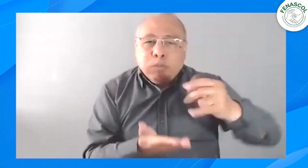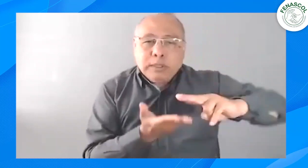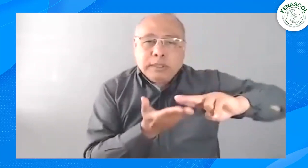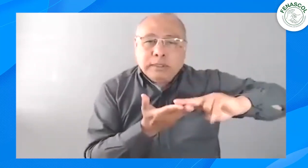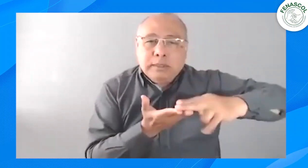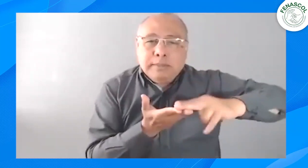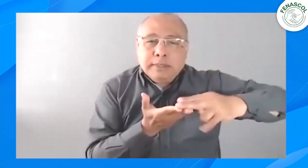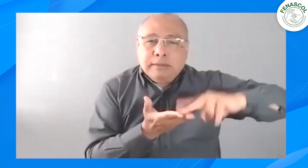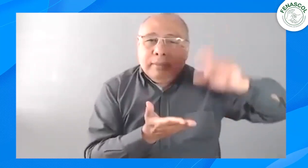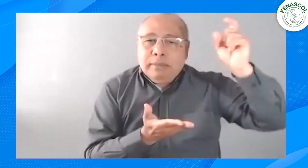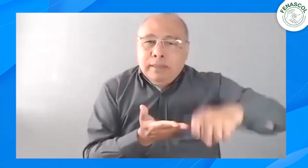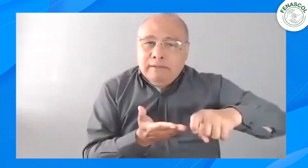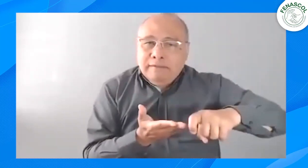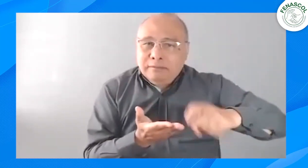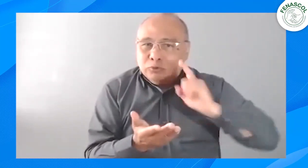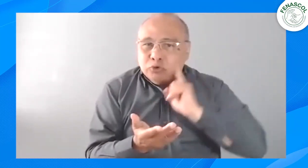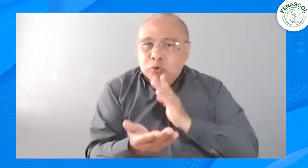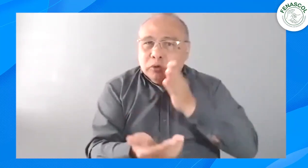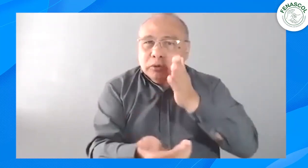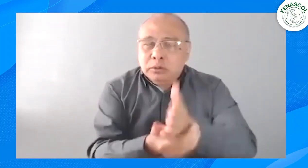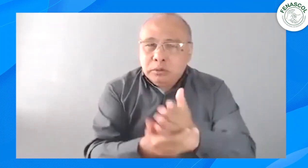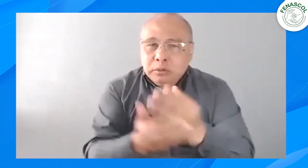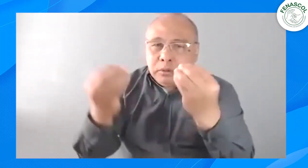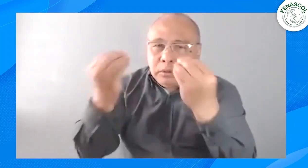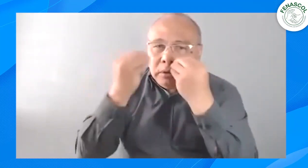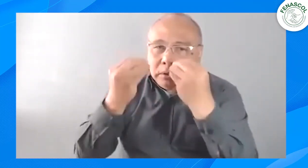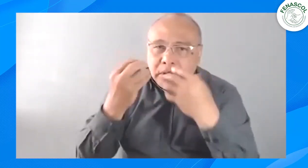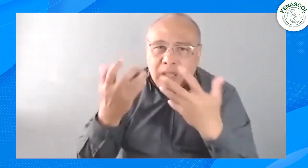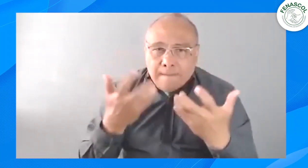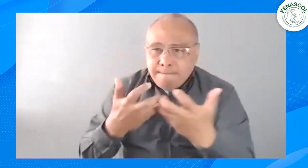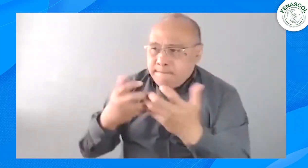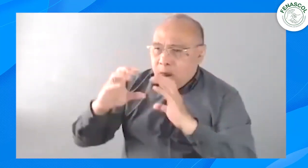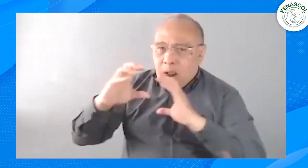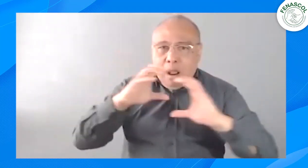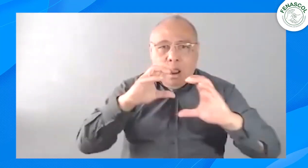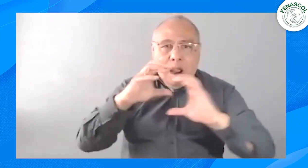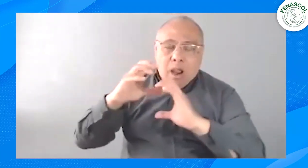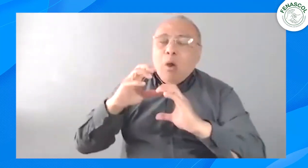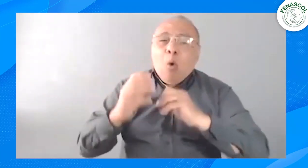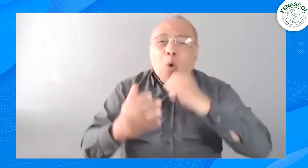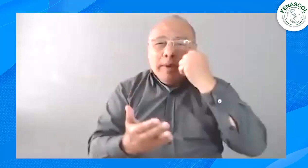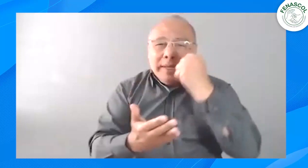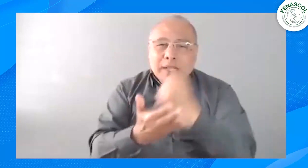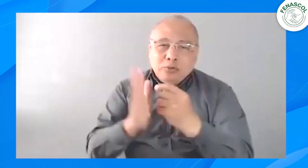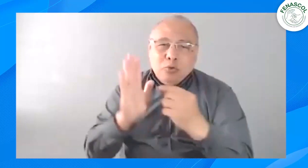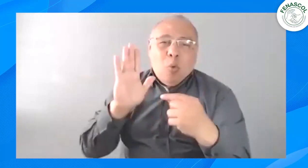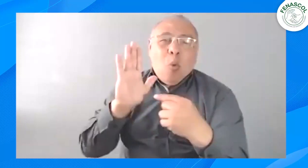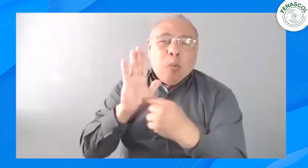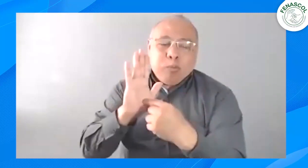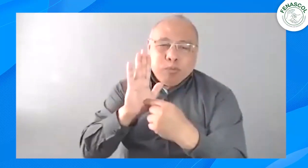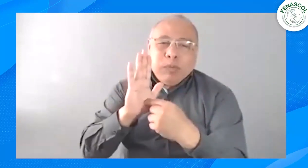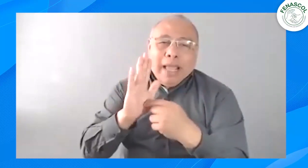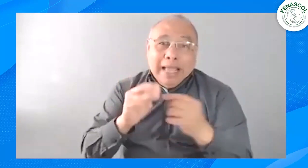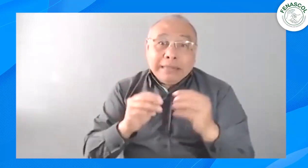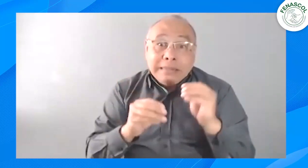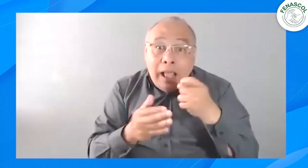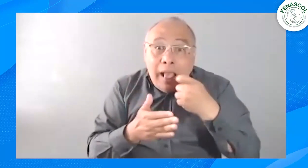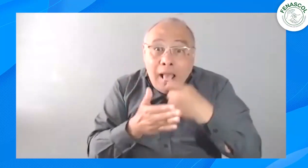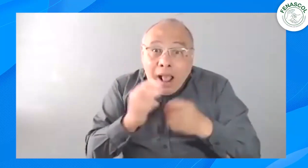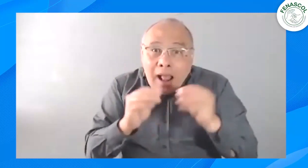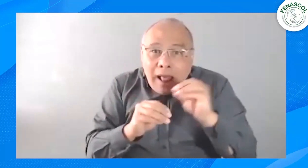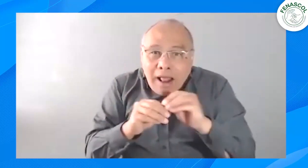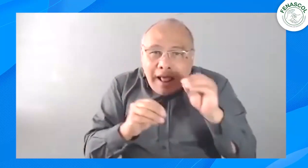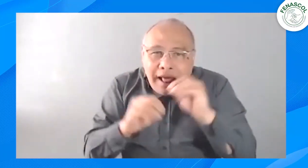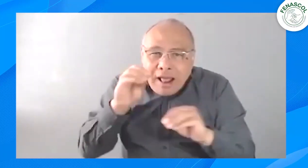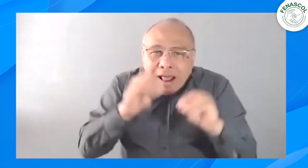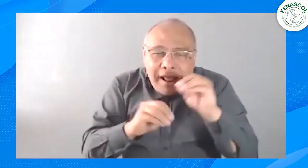dijimos se tiene que garantizar la comunicación a través del servicio de interpretación entonces esto no solamente se limitó al tema